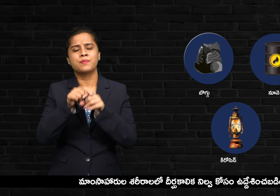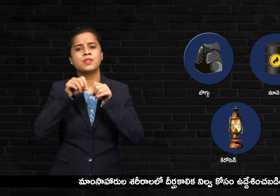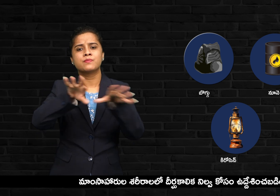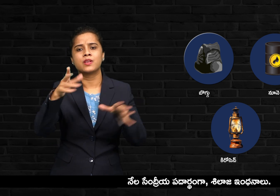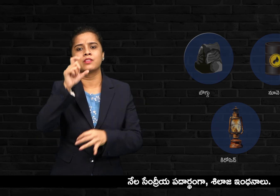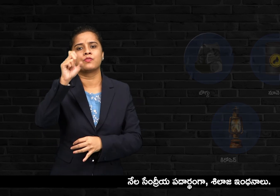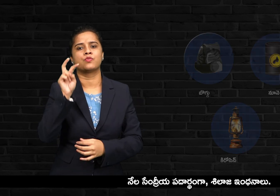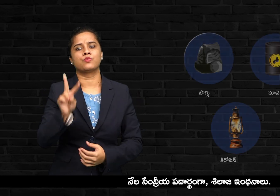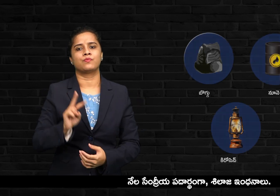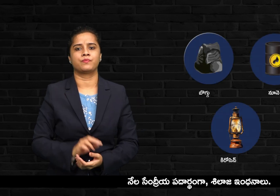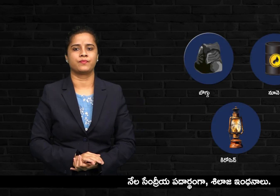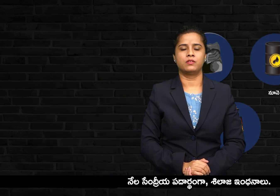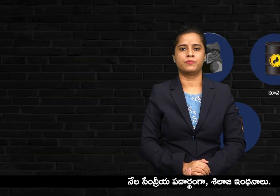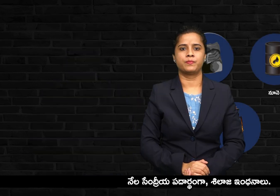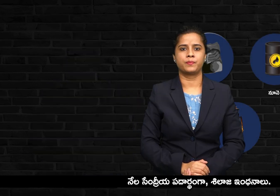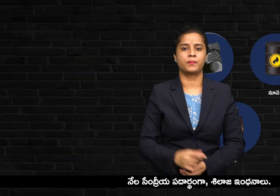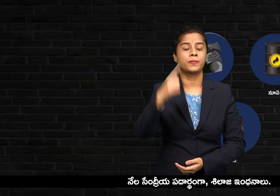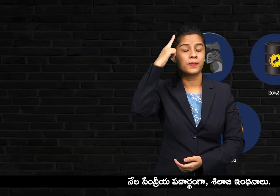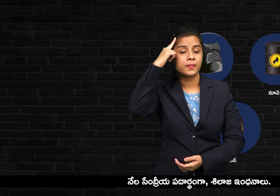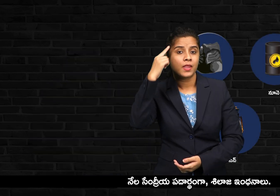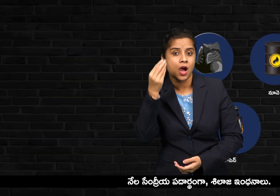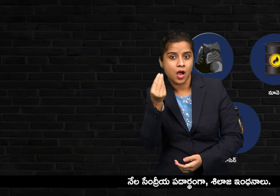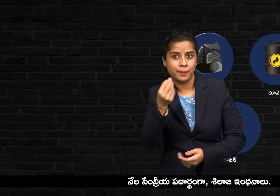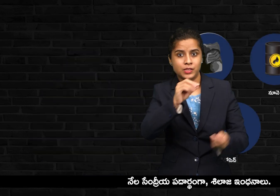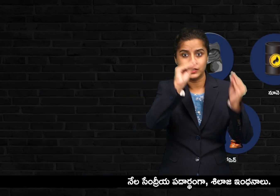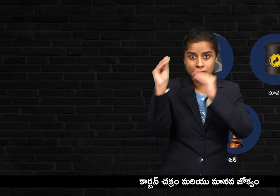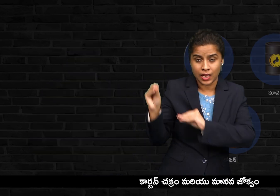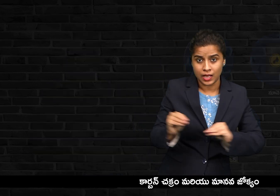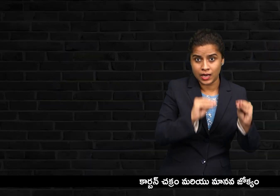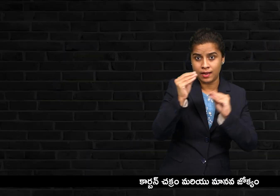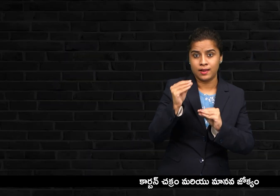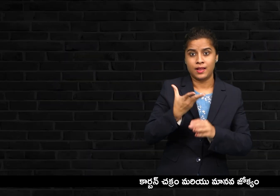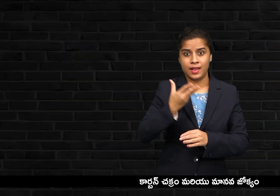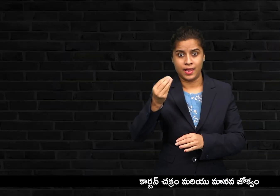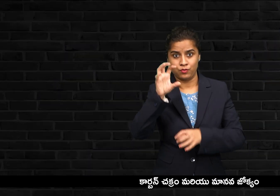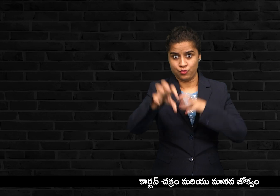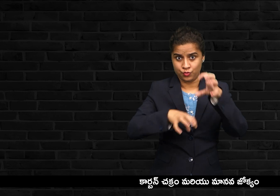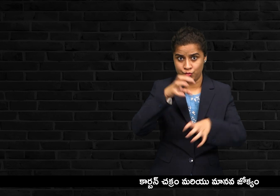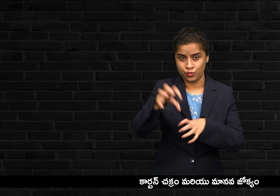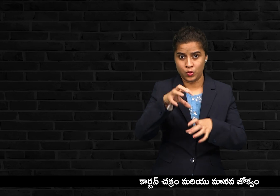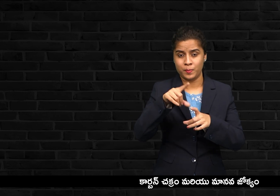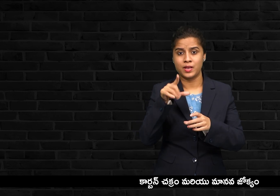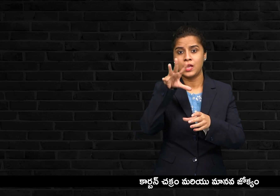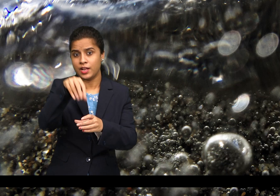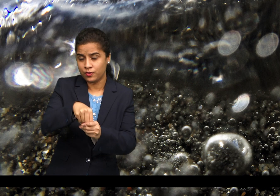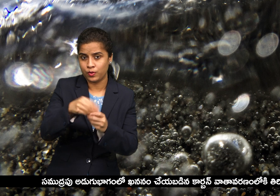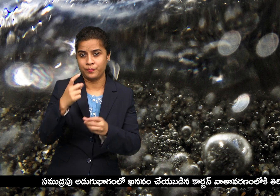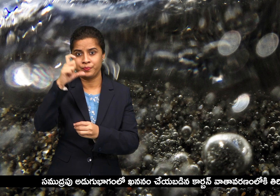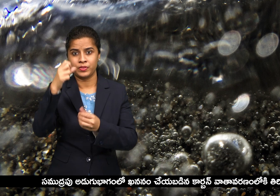మరియు నేల సేంద్రియ పదార్థంగా శిలాజ ఇంధనాలు. కార్బన్ చక్రం మరియు మానవ జోక్యం. సముద్రపు